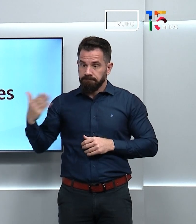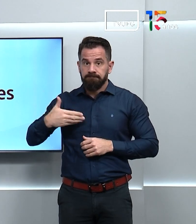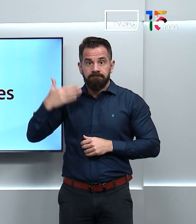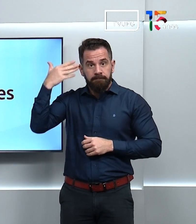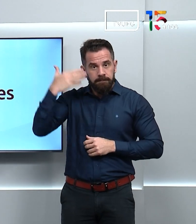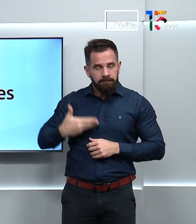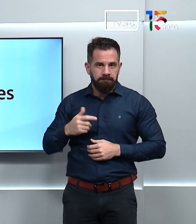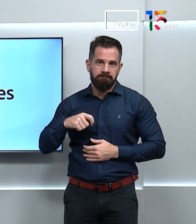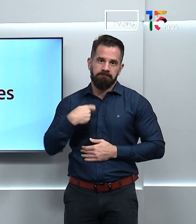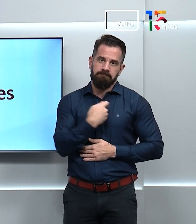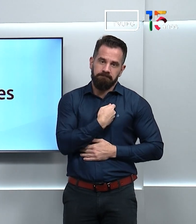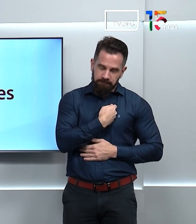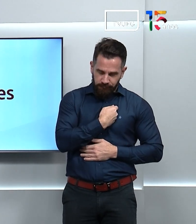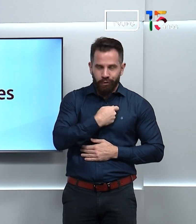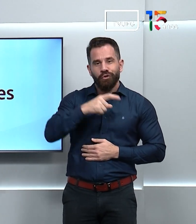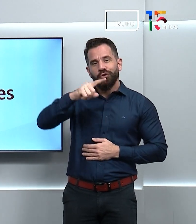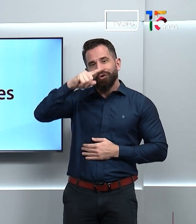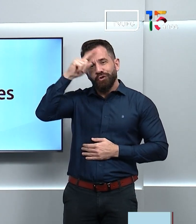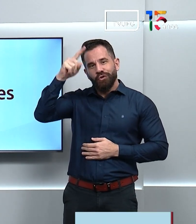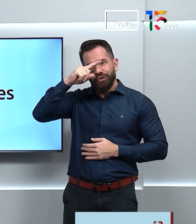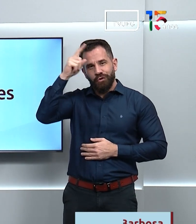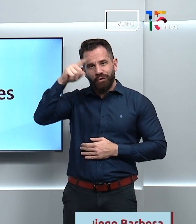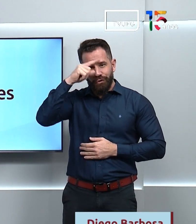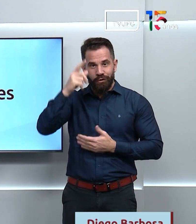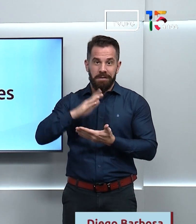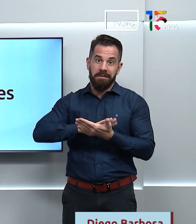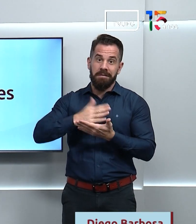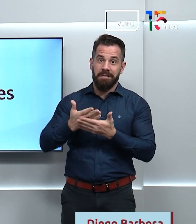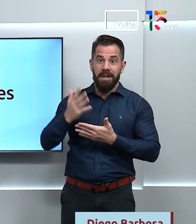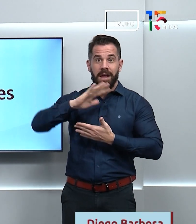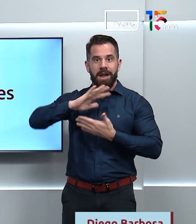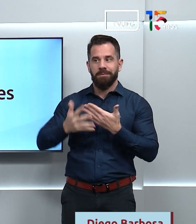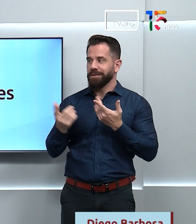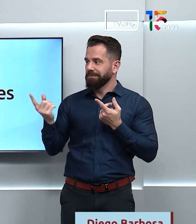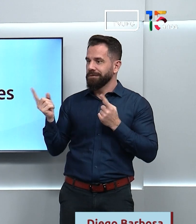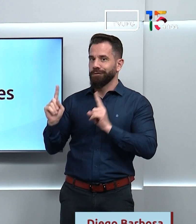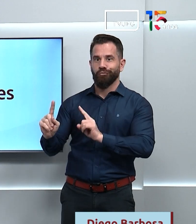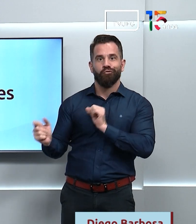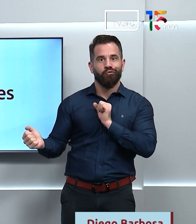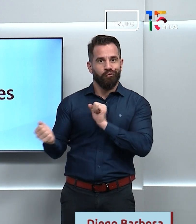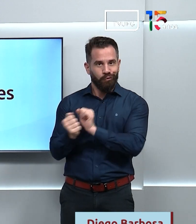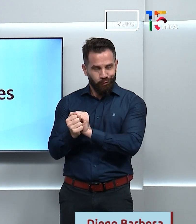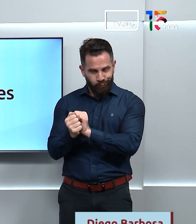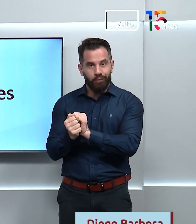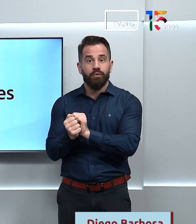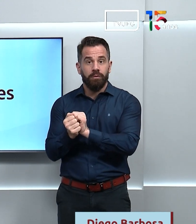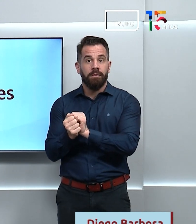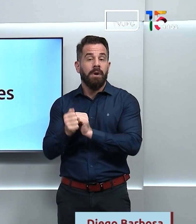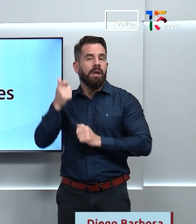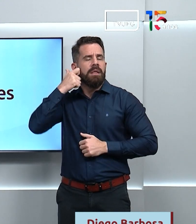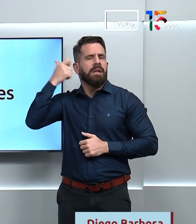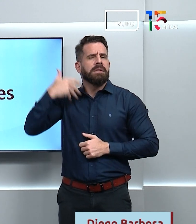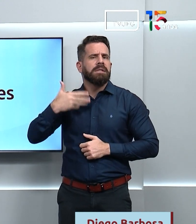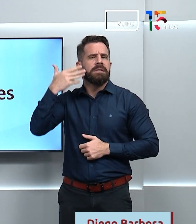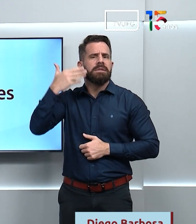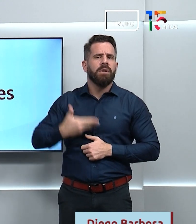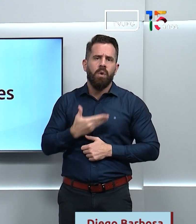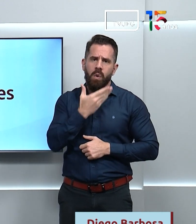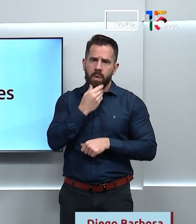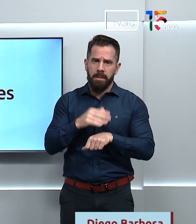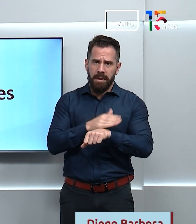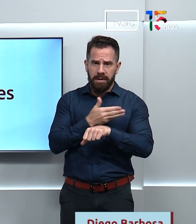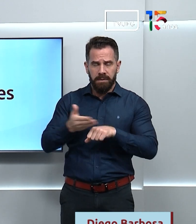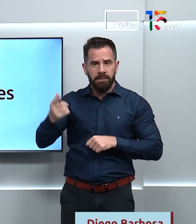lado esquerdo, está o professor Diego Barbosa. Ele faz a interpretação para Libras aqui no estúdio e se descreve como um homem de